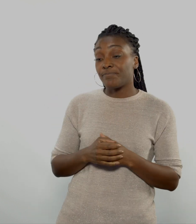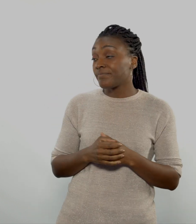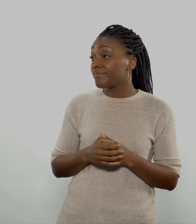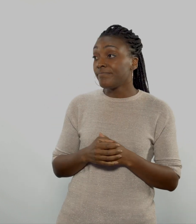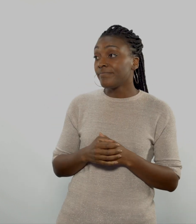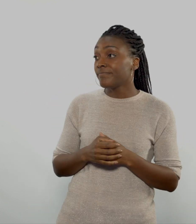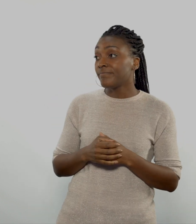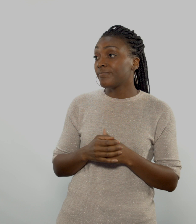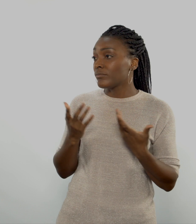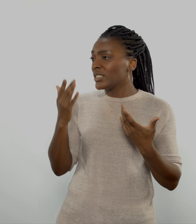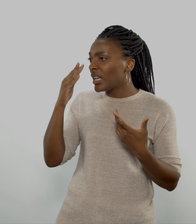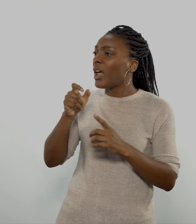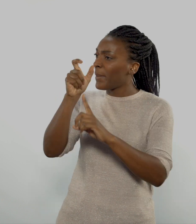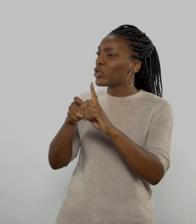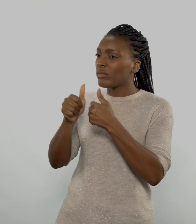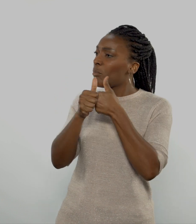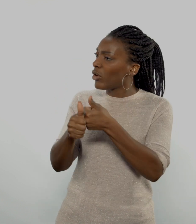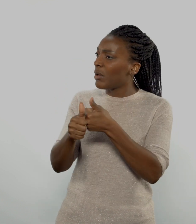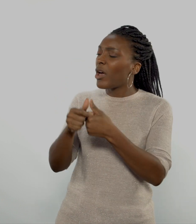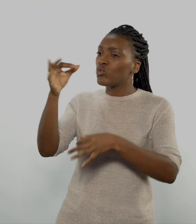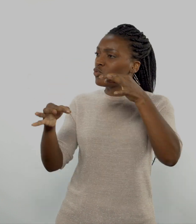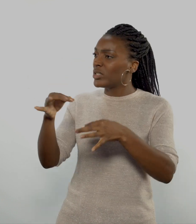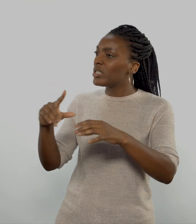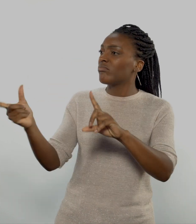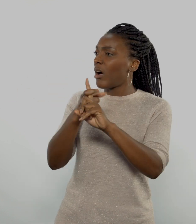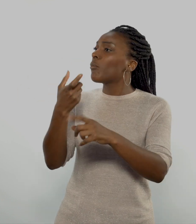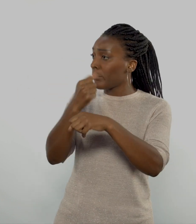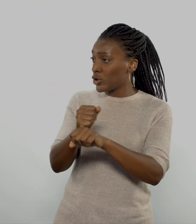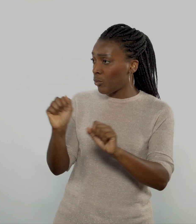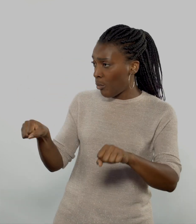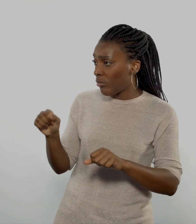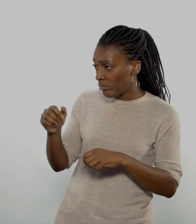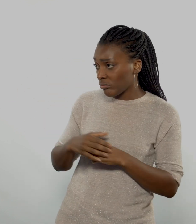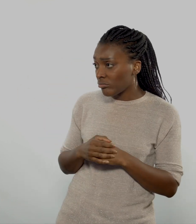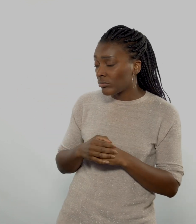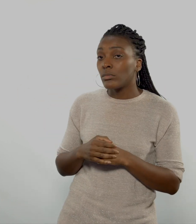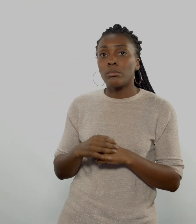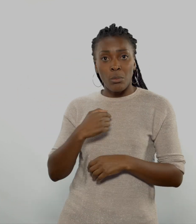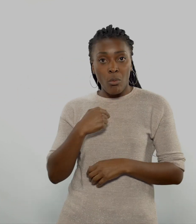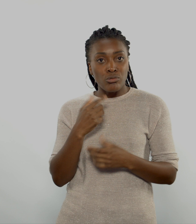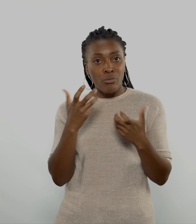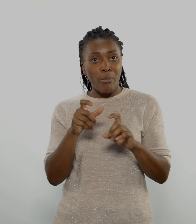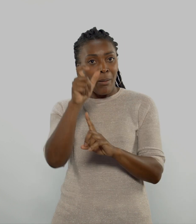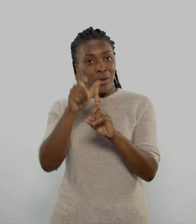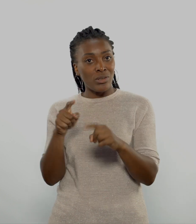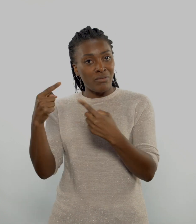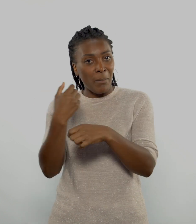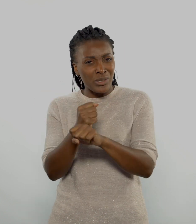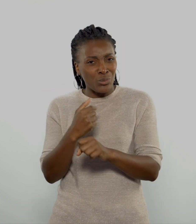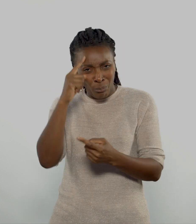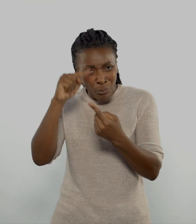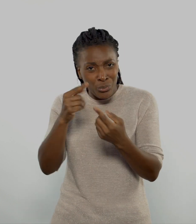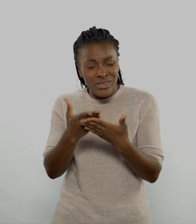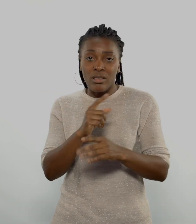mais la personne va aller en justice, elle va être punie, elle va aller en prison. Mais moi, cette personne-là, je veux pas qu'elle aille en prison, c'est pas mon but. Mon